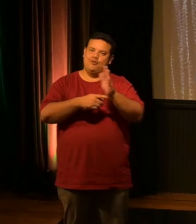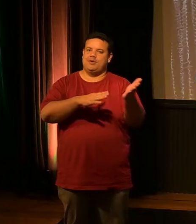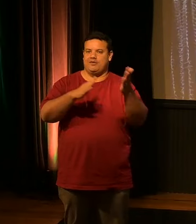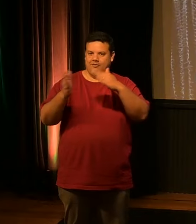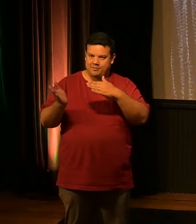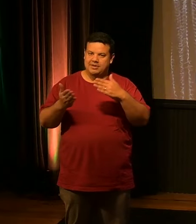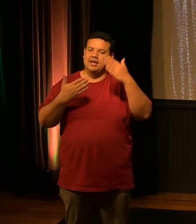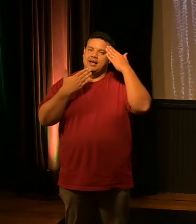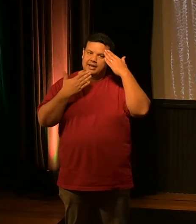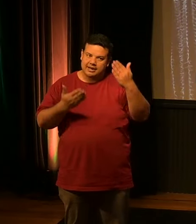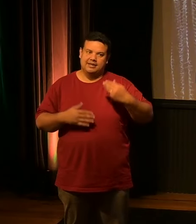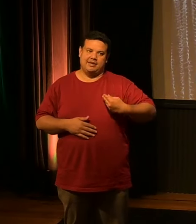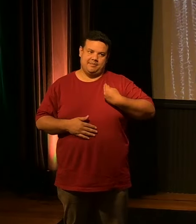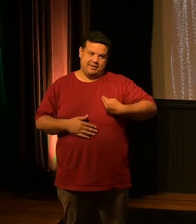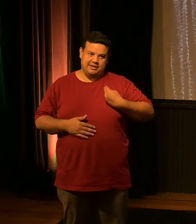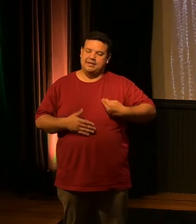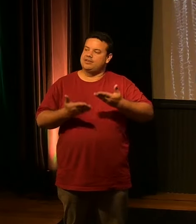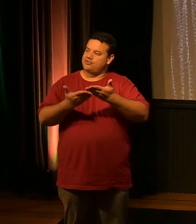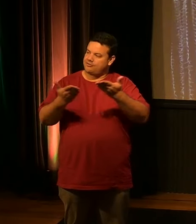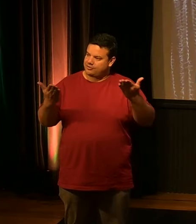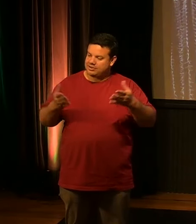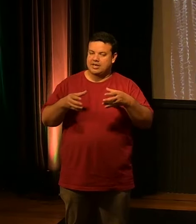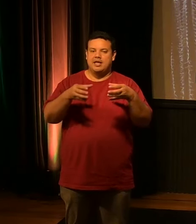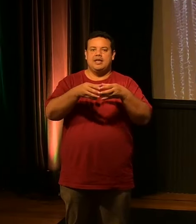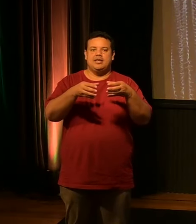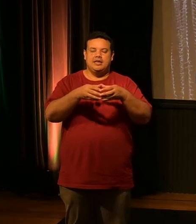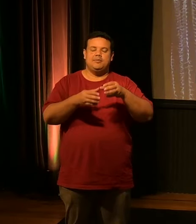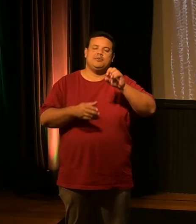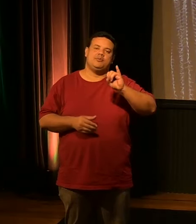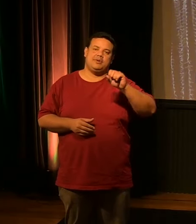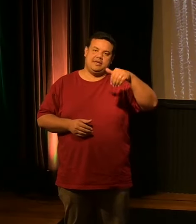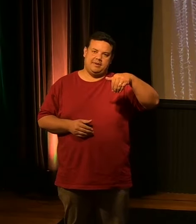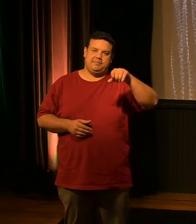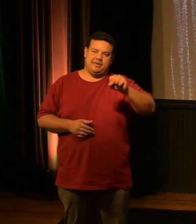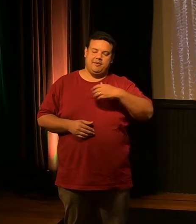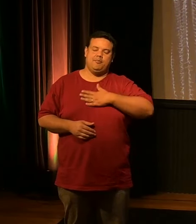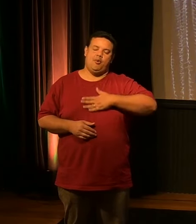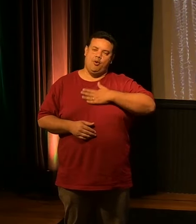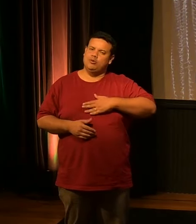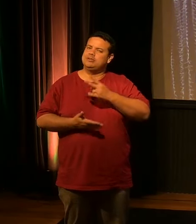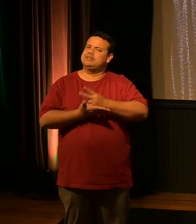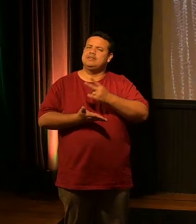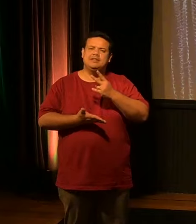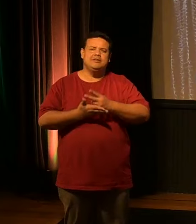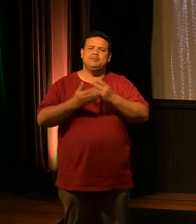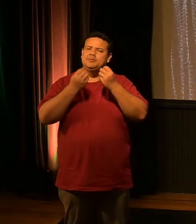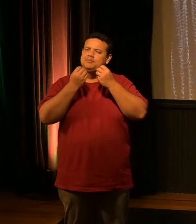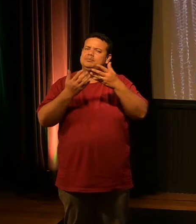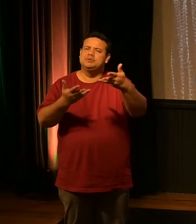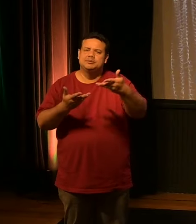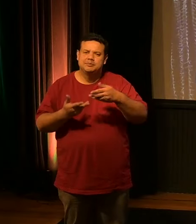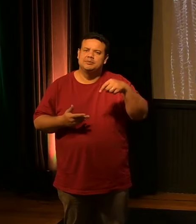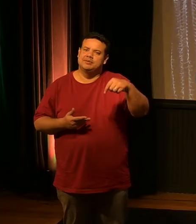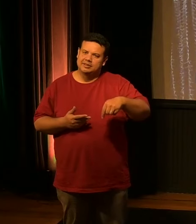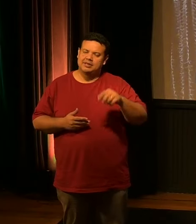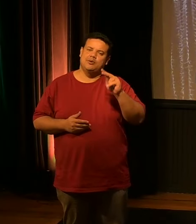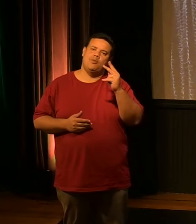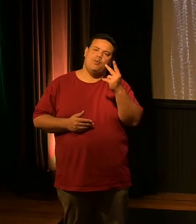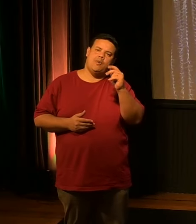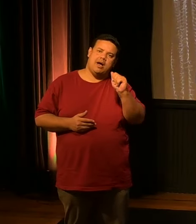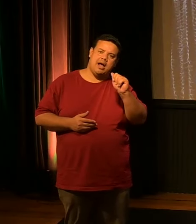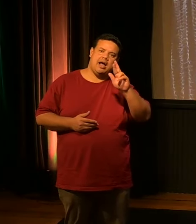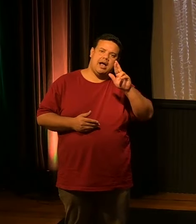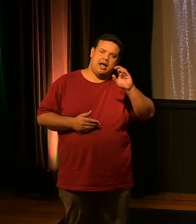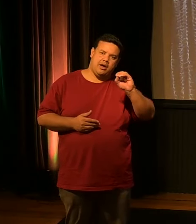agradecer primeiro a presença de vocês, a toda a equipe do IMS Poços, que é sempre muito receptiva com todos nós, ao Haroldo, ao